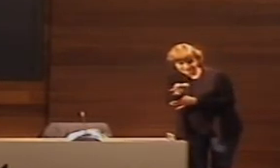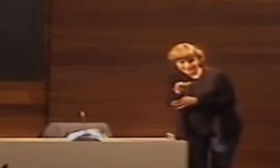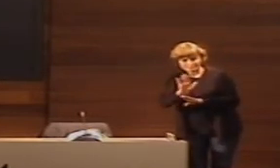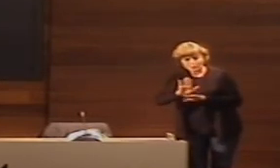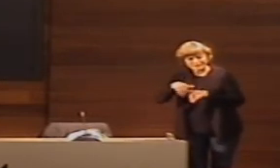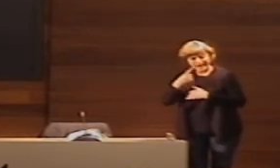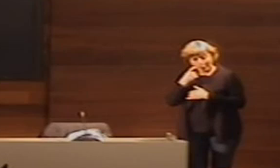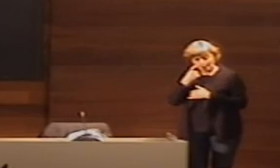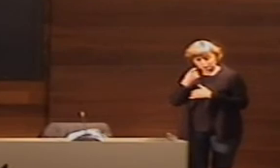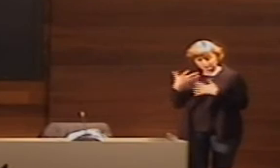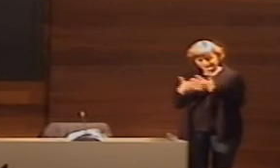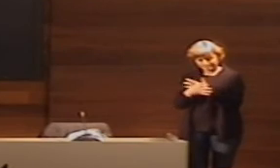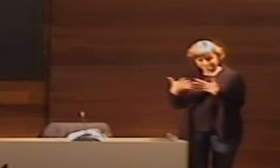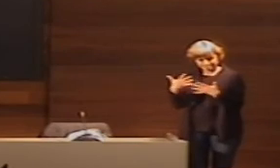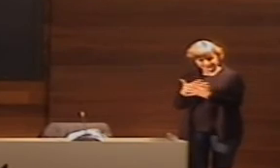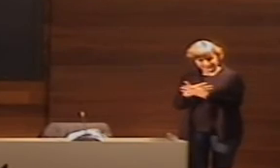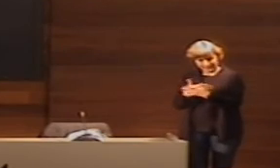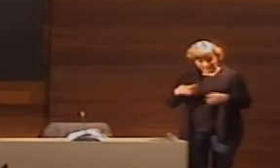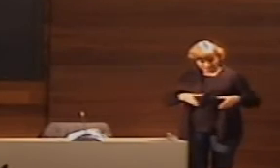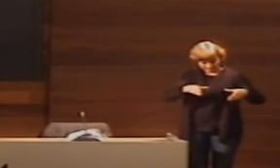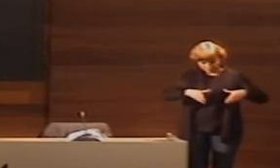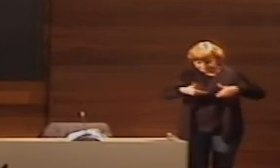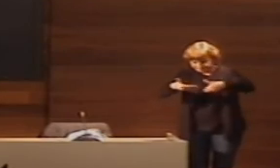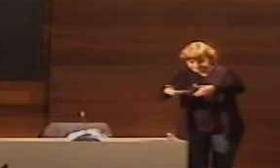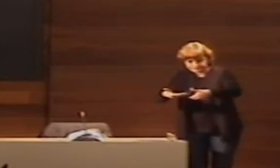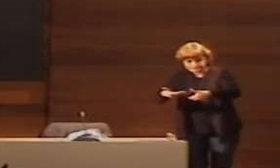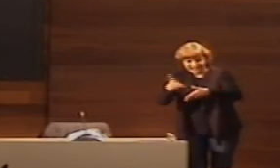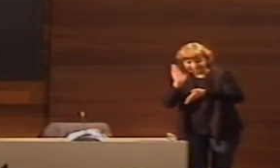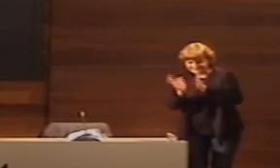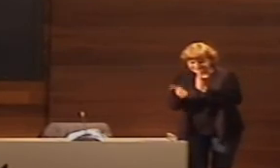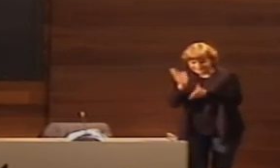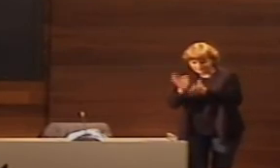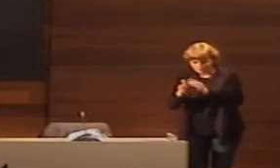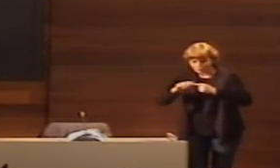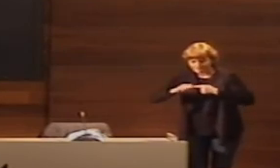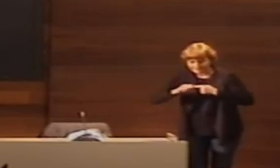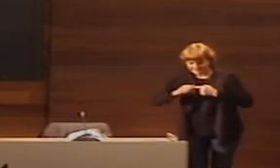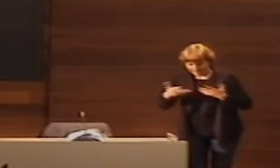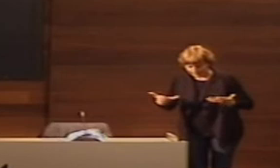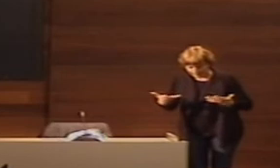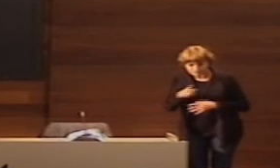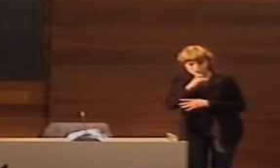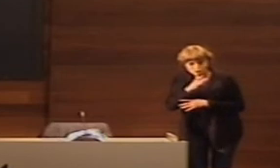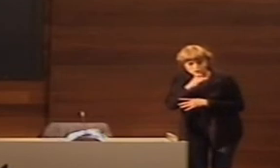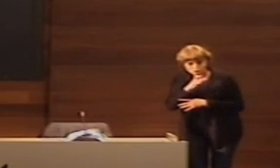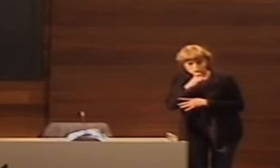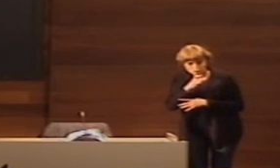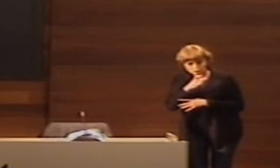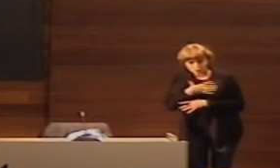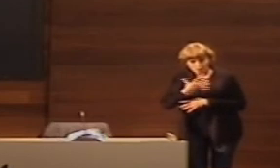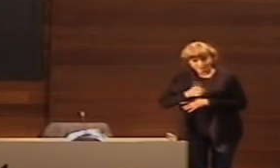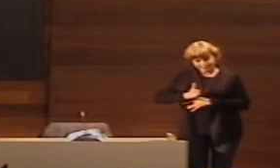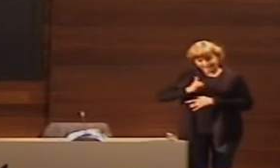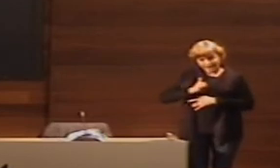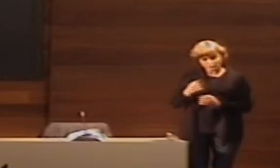acostumbra a ser destinado a tratamientos no de recuperación material, sino energética